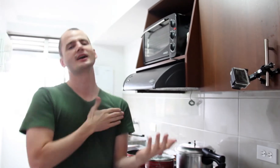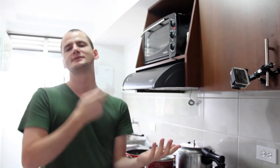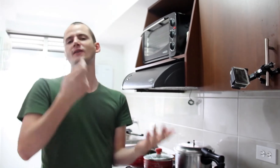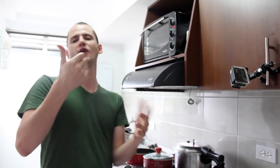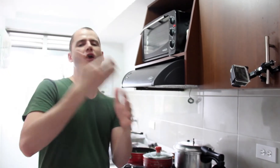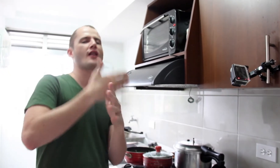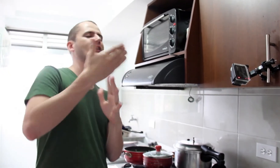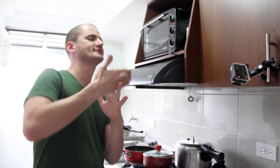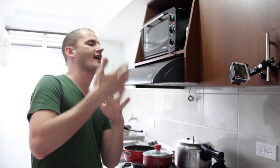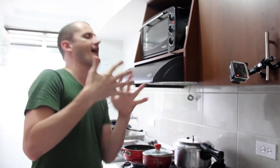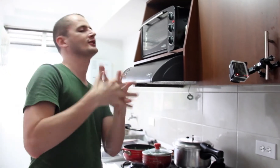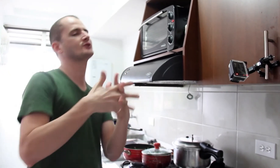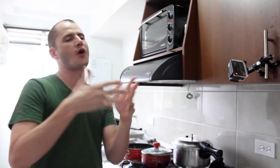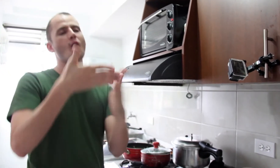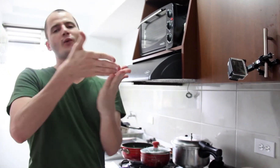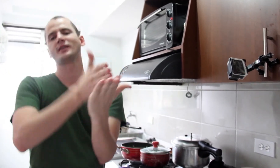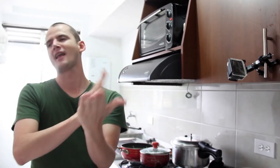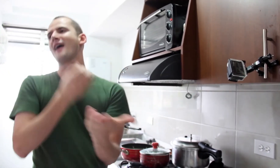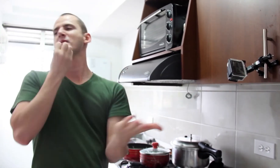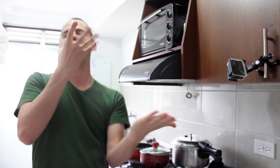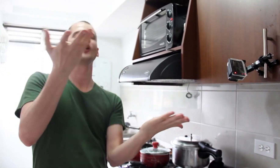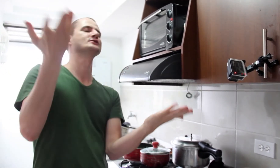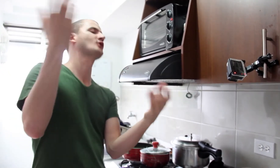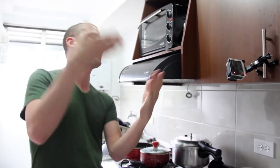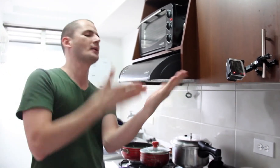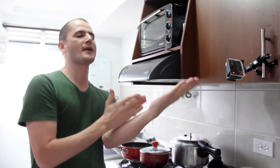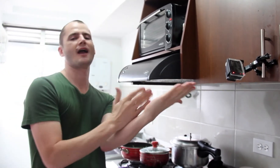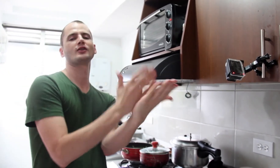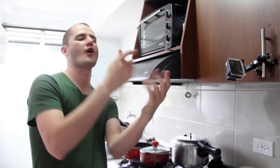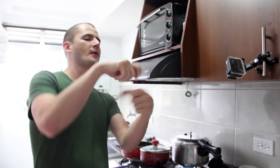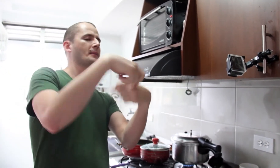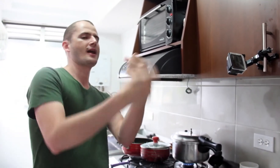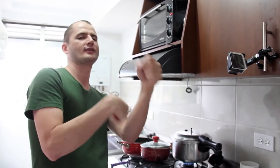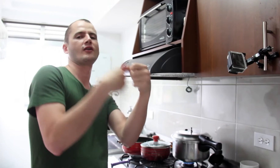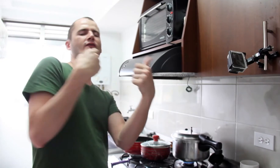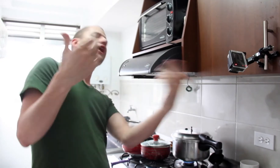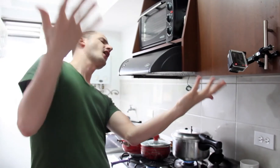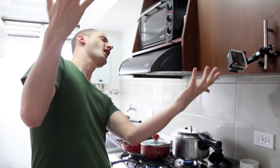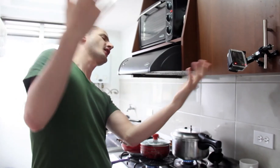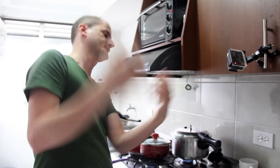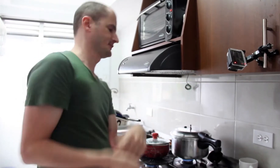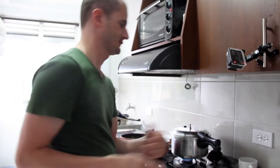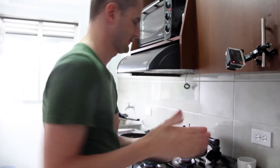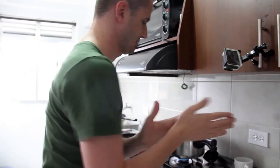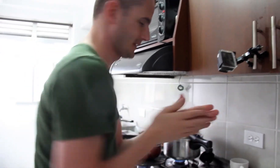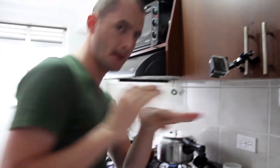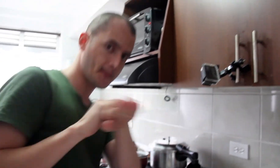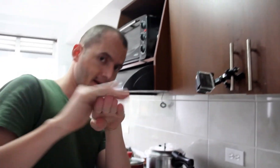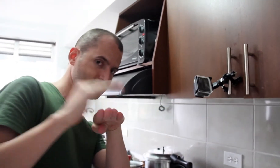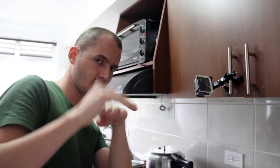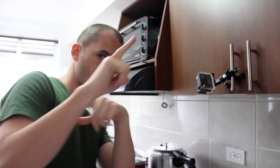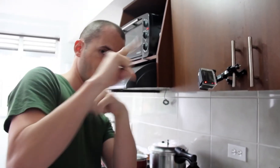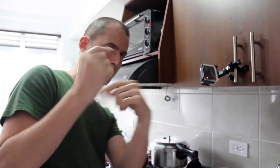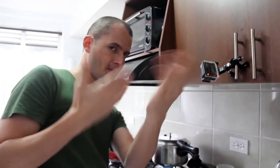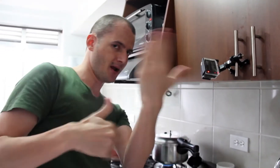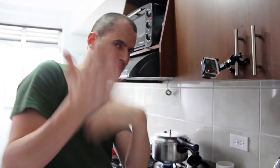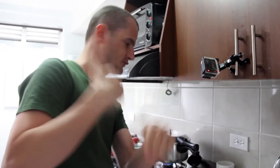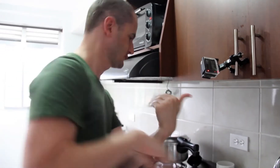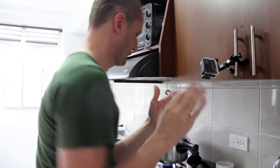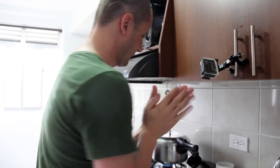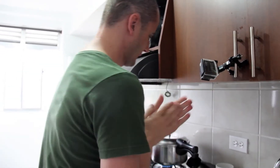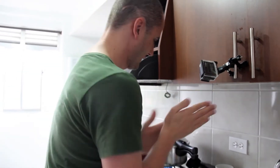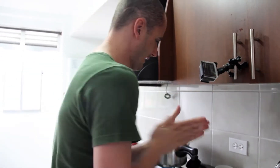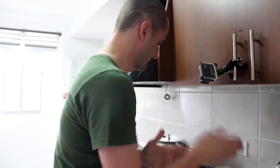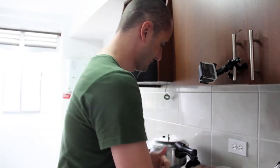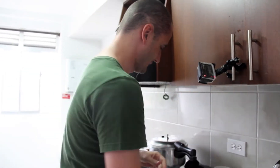Las flores paisas de mi tierra con chicharrón y pescado. El banano y el plátano. Los voy a invitar